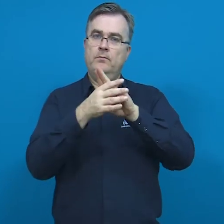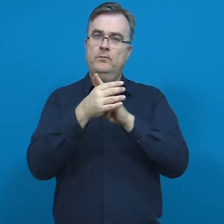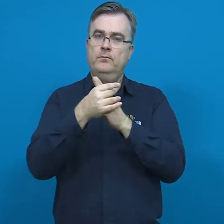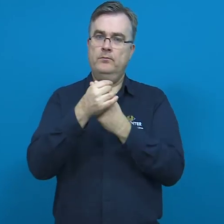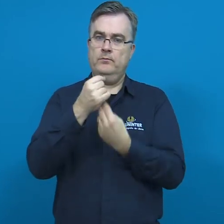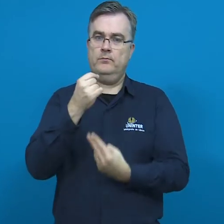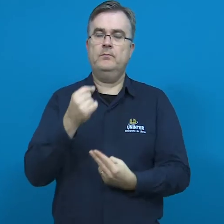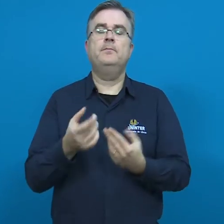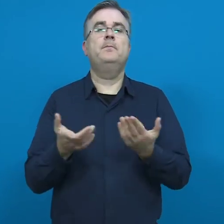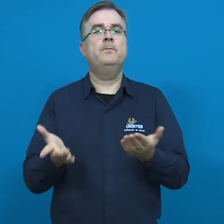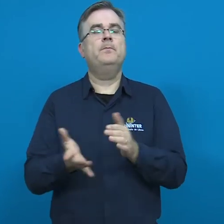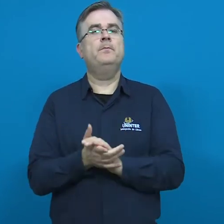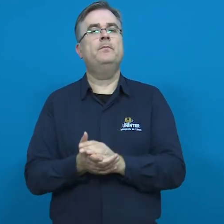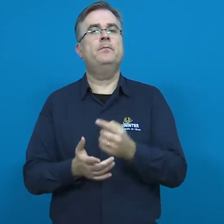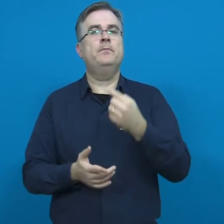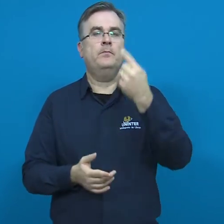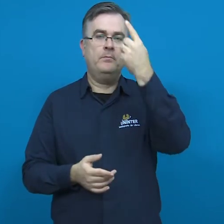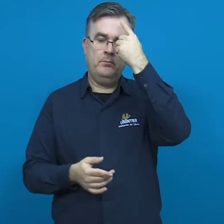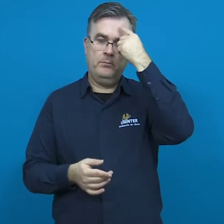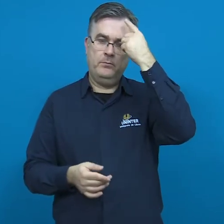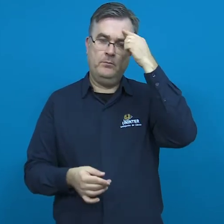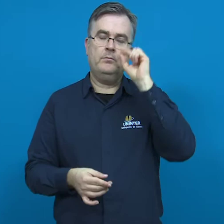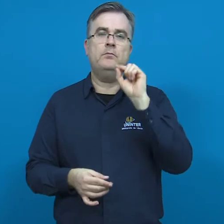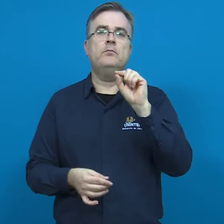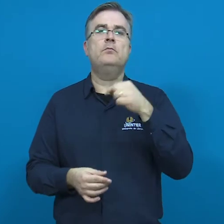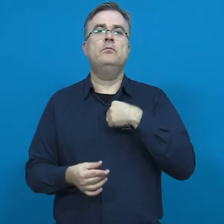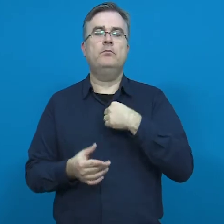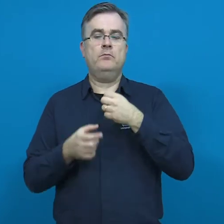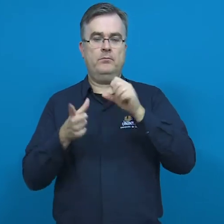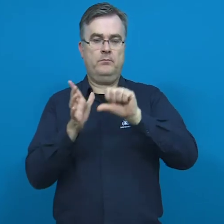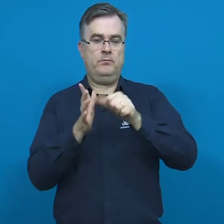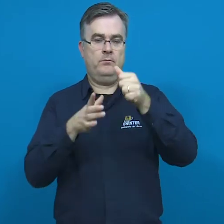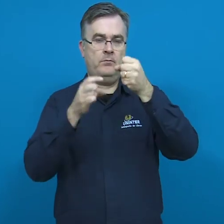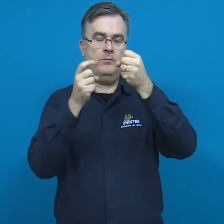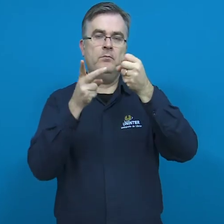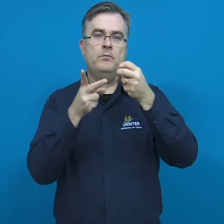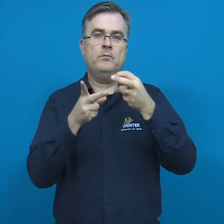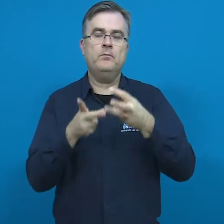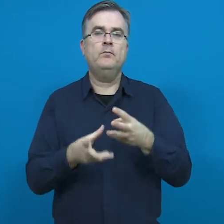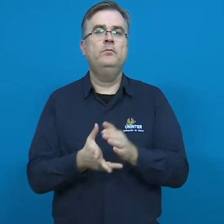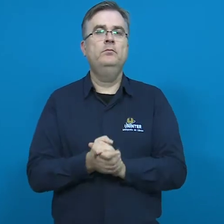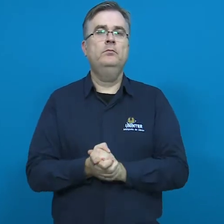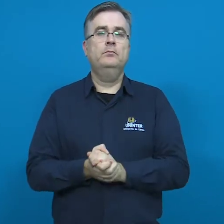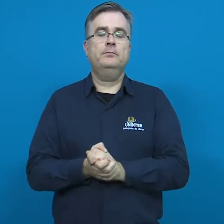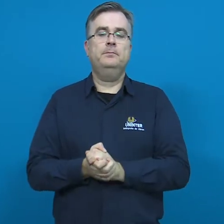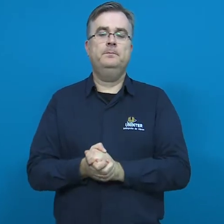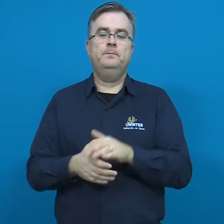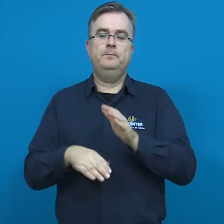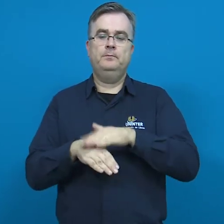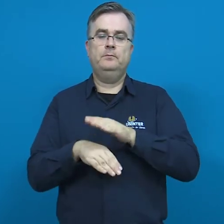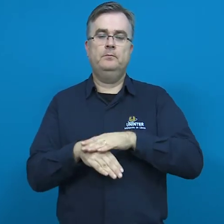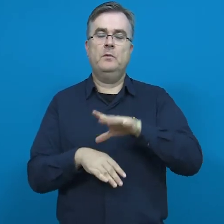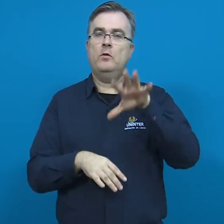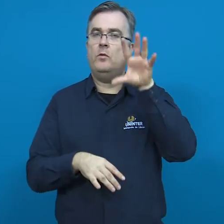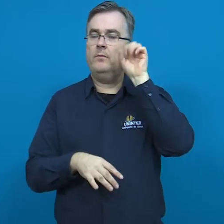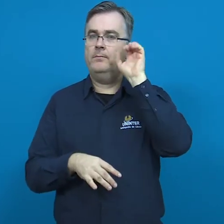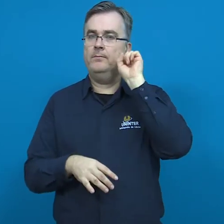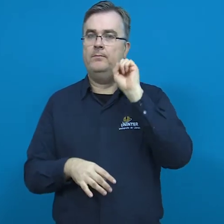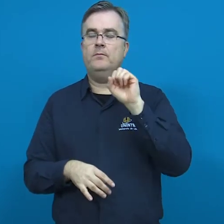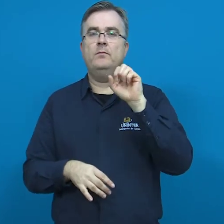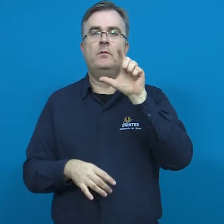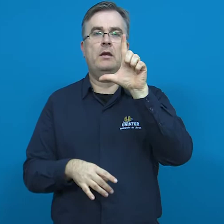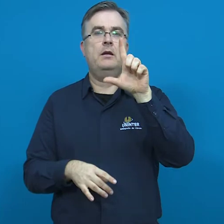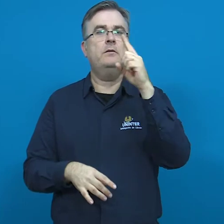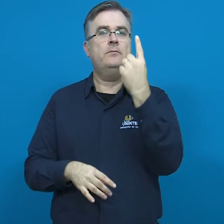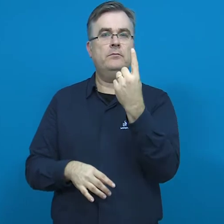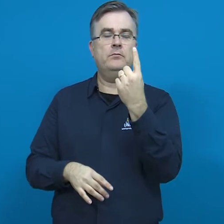bilinguismo. Então, vamos pensar assim. Primeiro vou explicar pelo lado dos